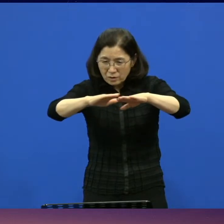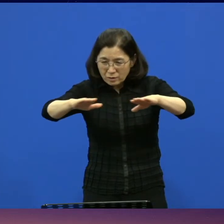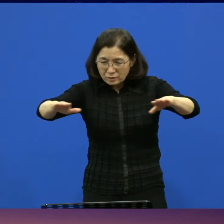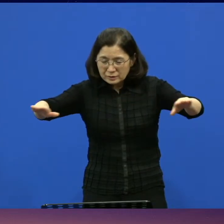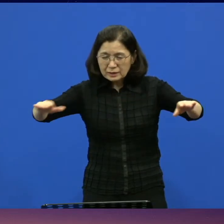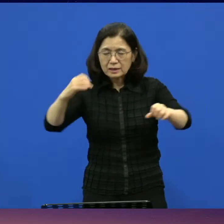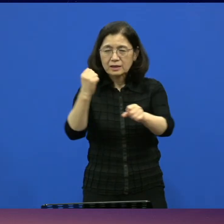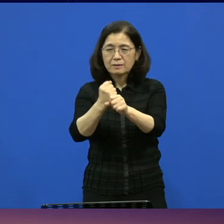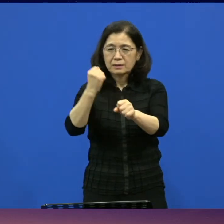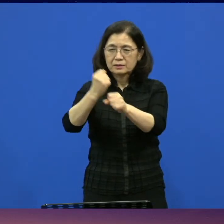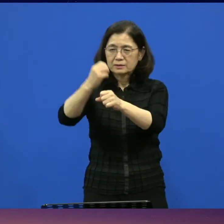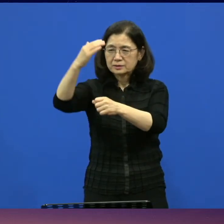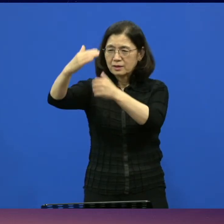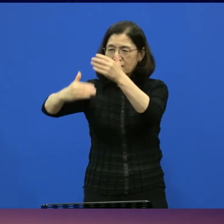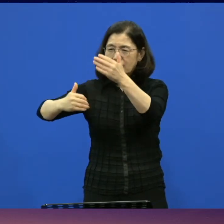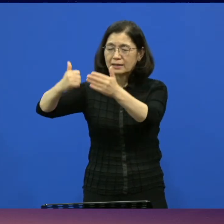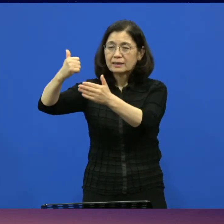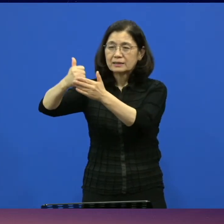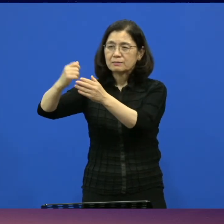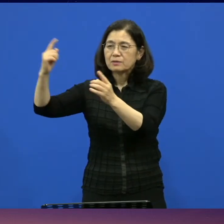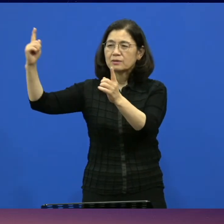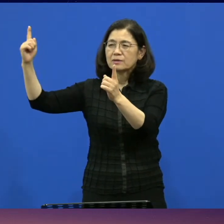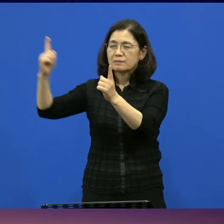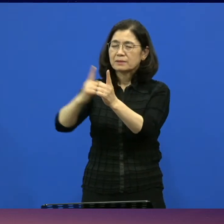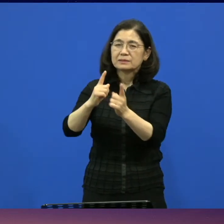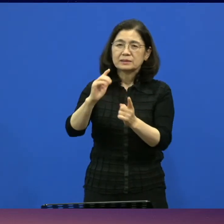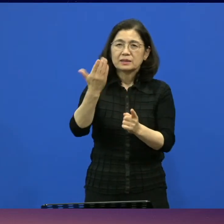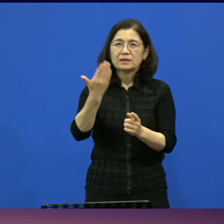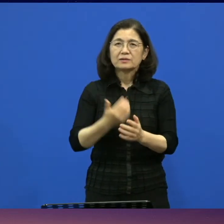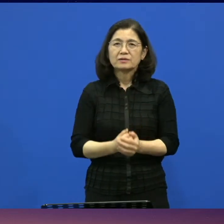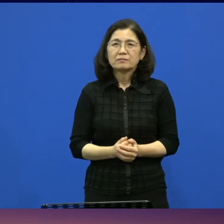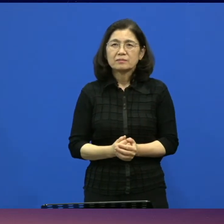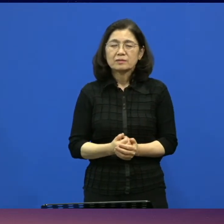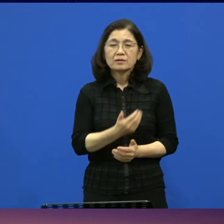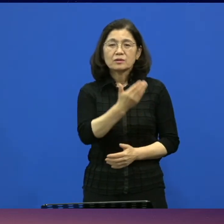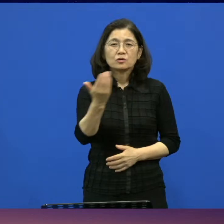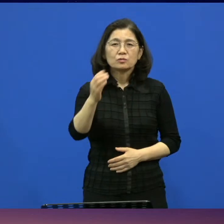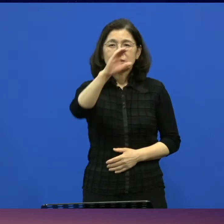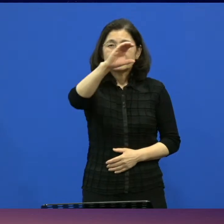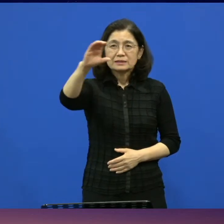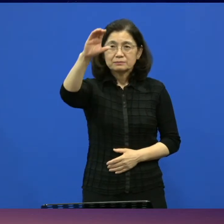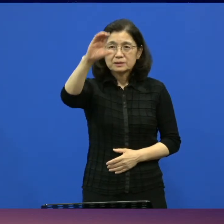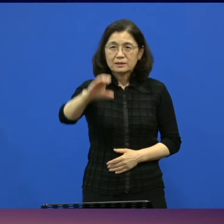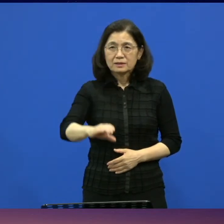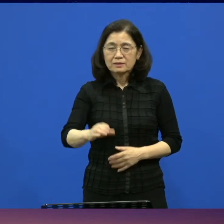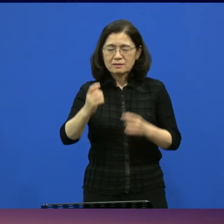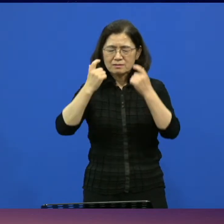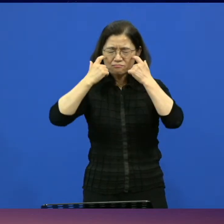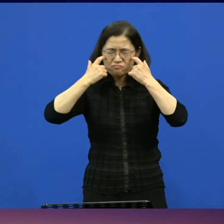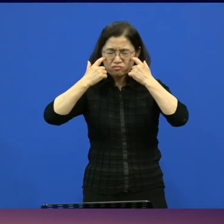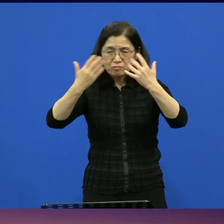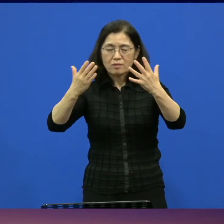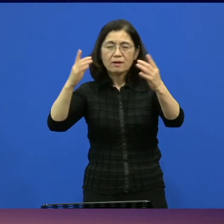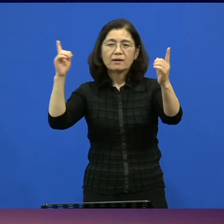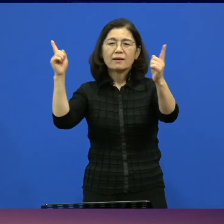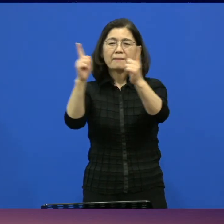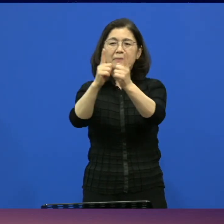오늘도 여러분, 우리가 그 십자가를 정확하게 만날 때 내가 얼마나